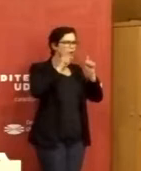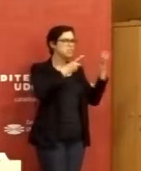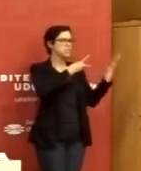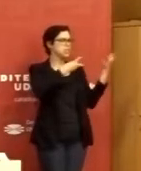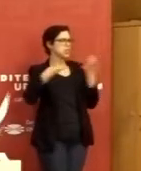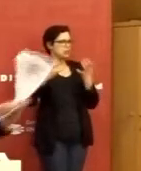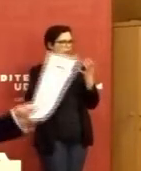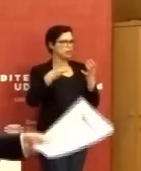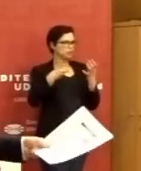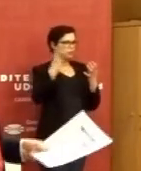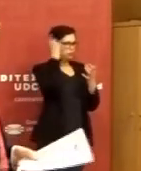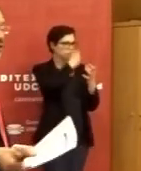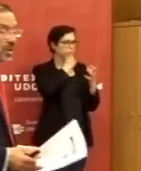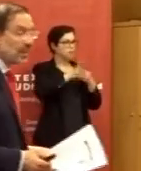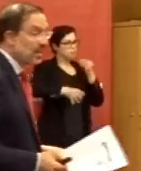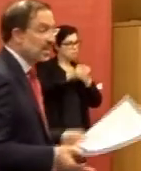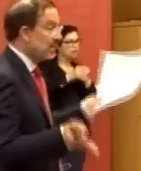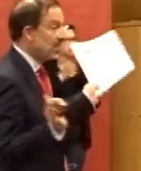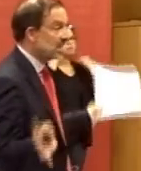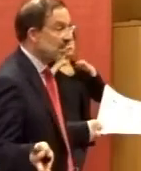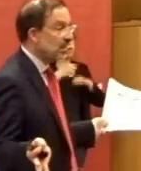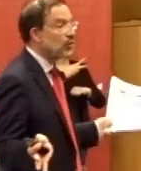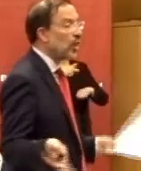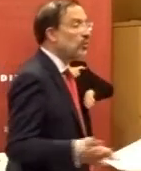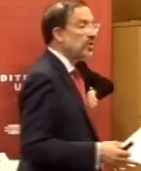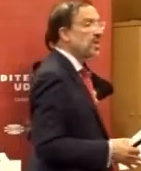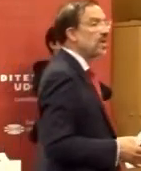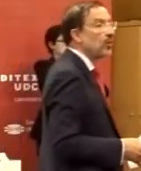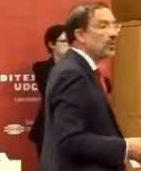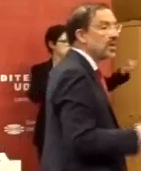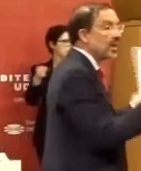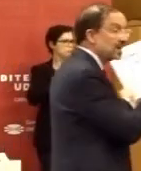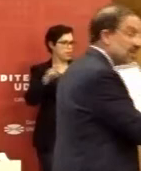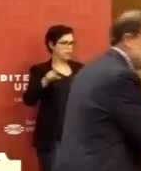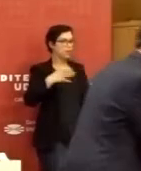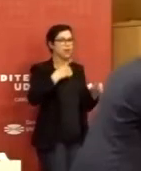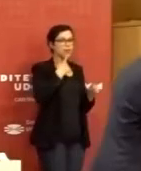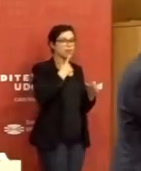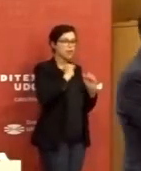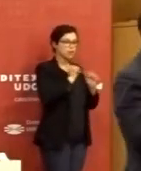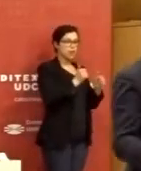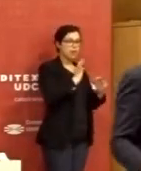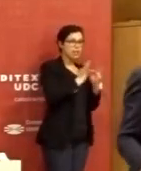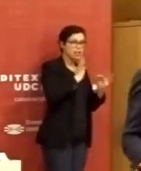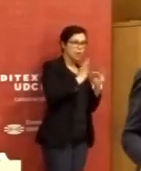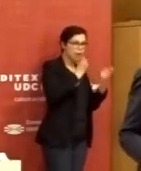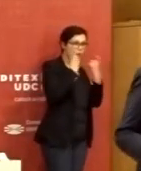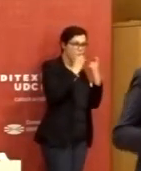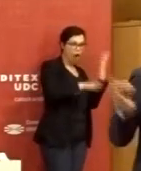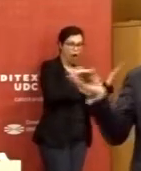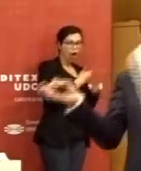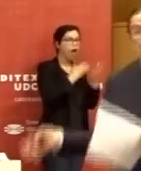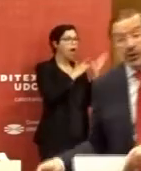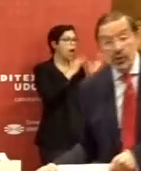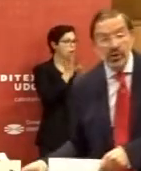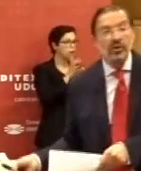terminadas, completadas por 200 horas de prácticas en empresas. Es decir, los alumnos están en la universidad desde septiembre hasta abril